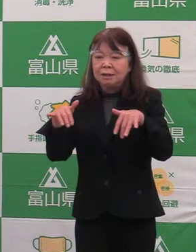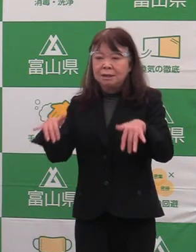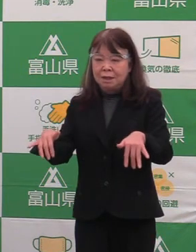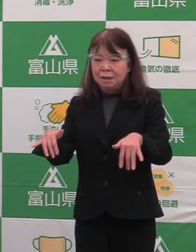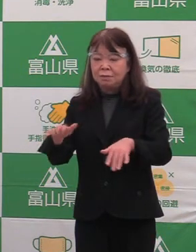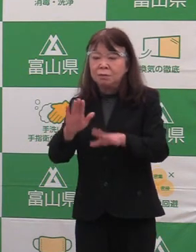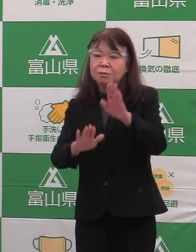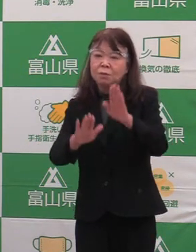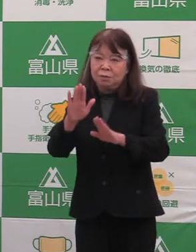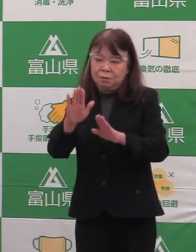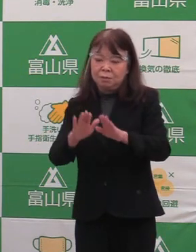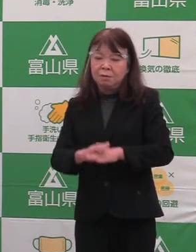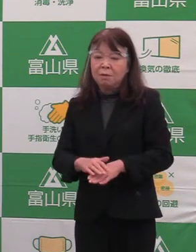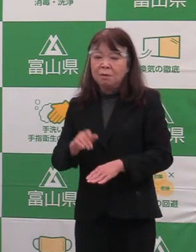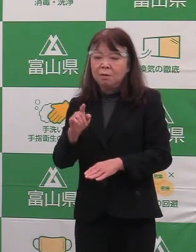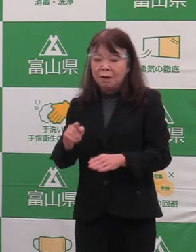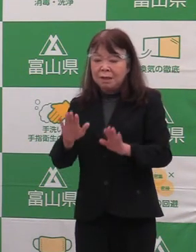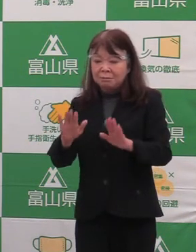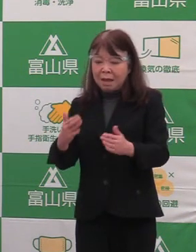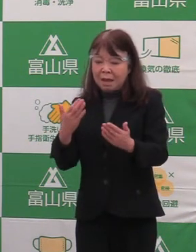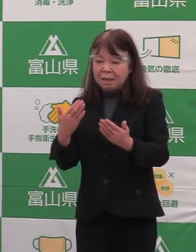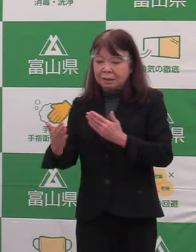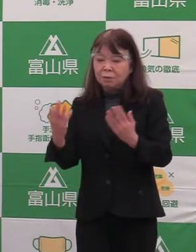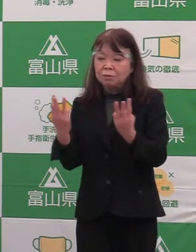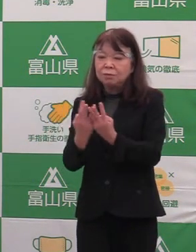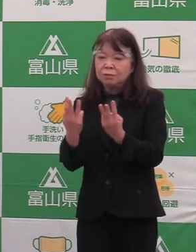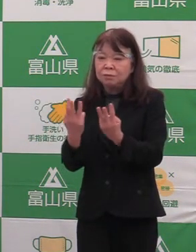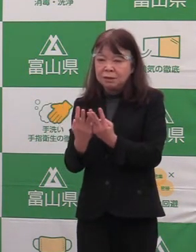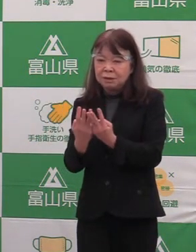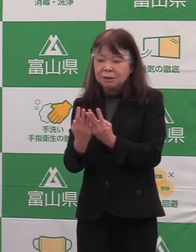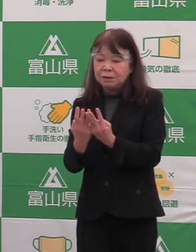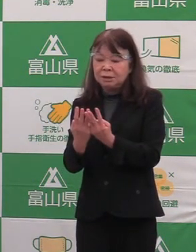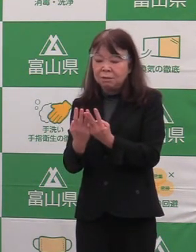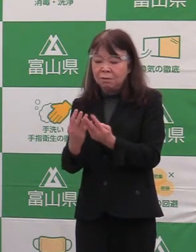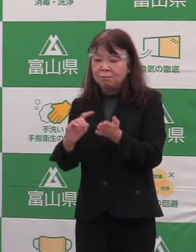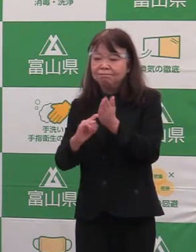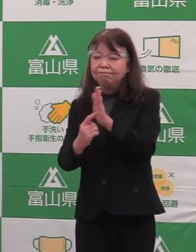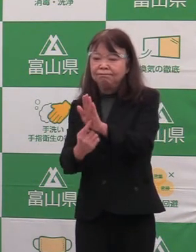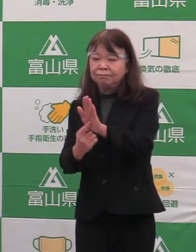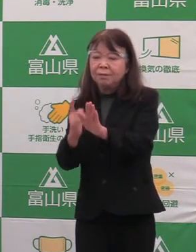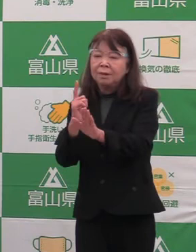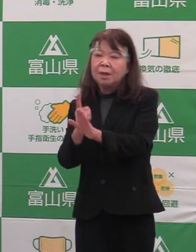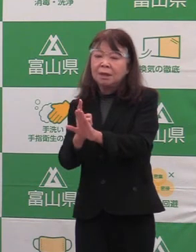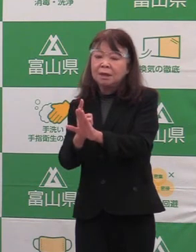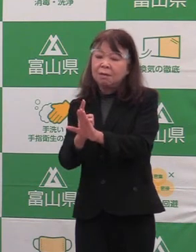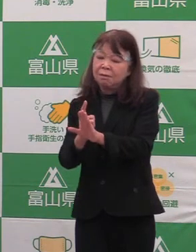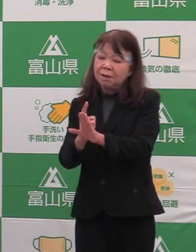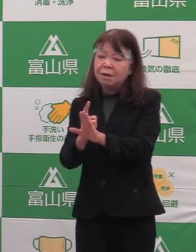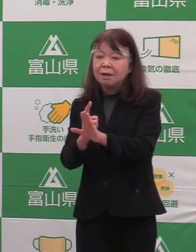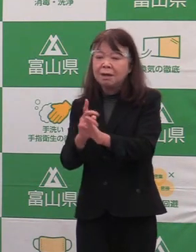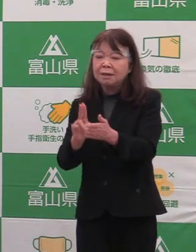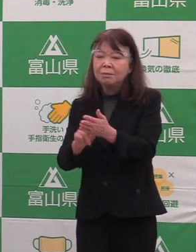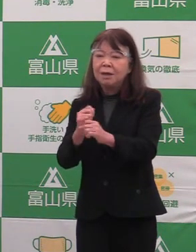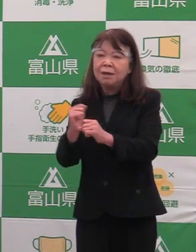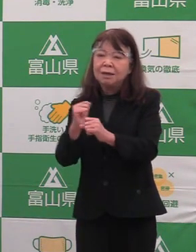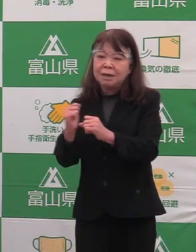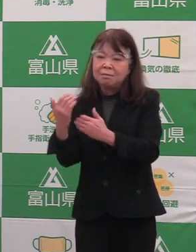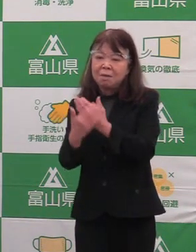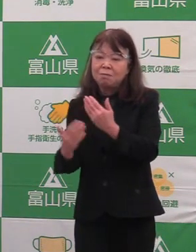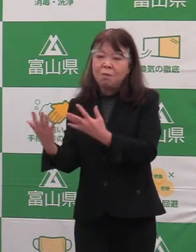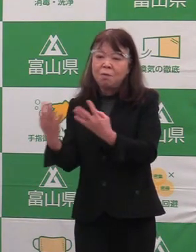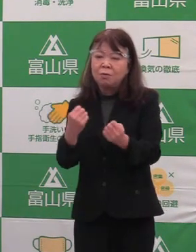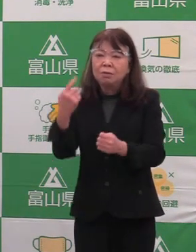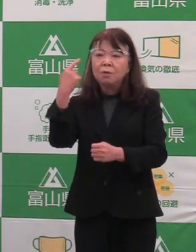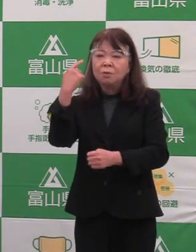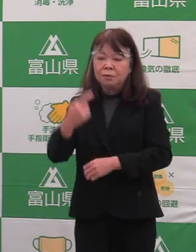ずしも今あの明示的に数値基準を示したことだけでは測れない要素も出てくると思うんですね。まあ、